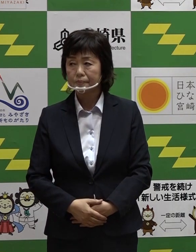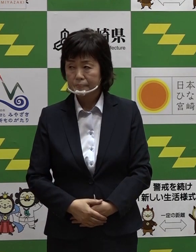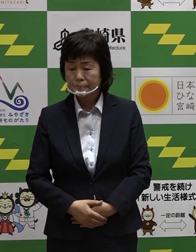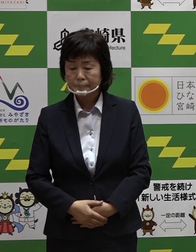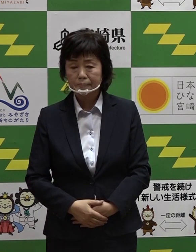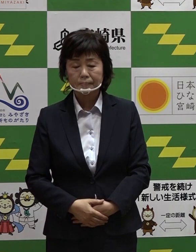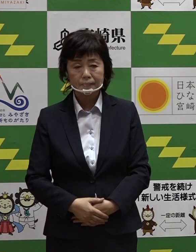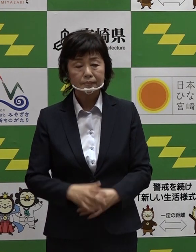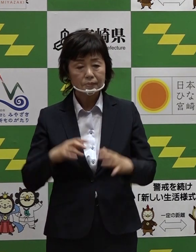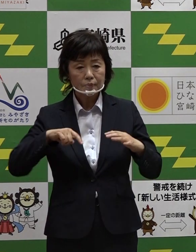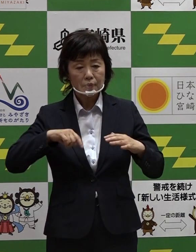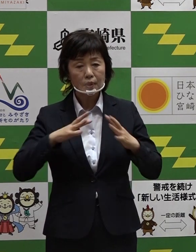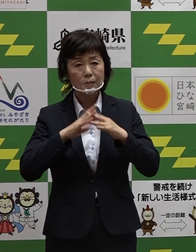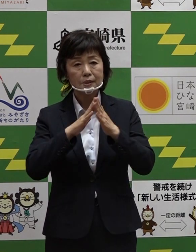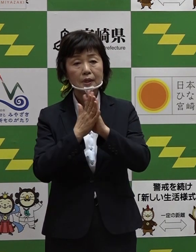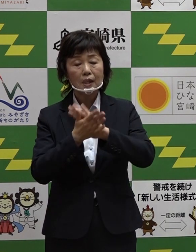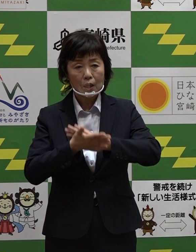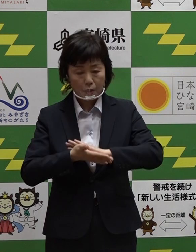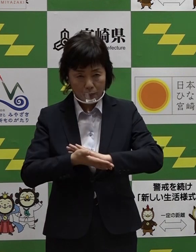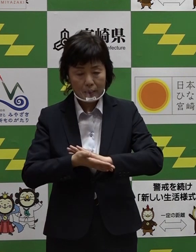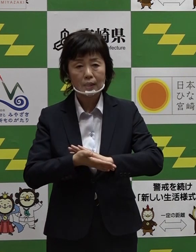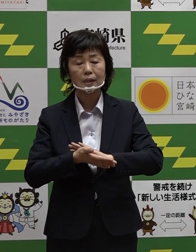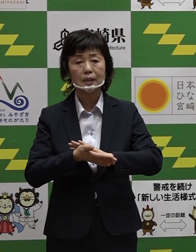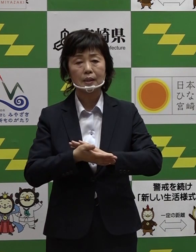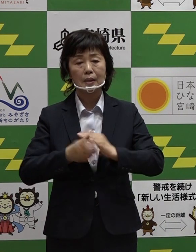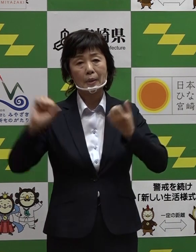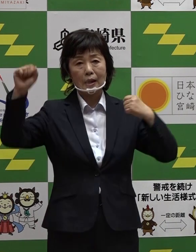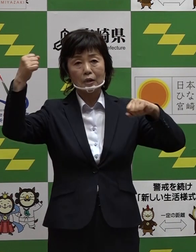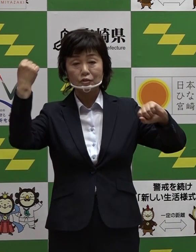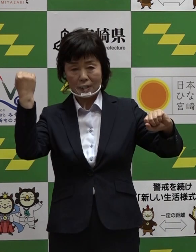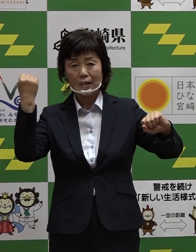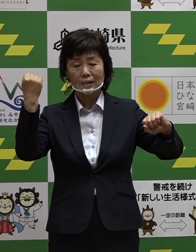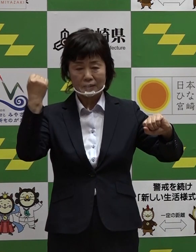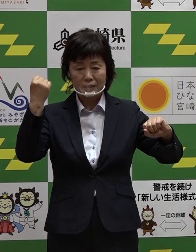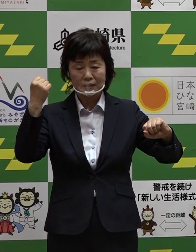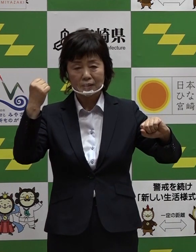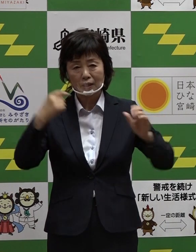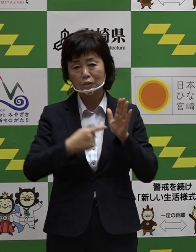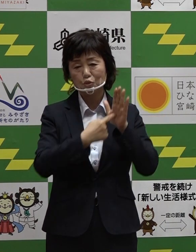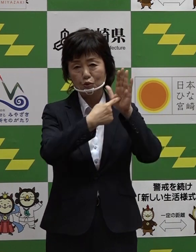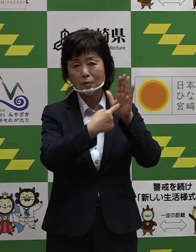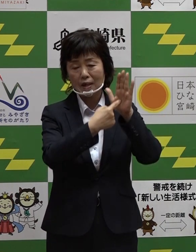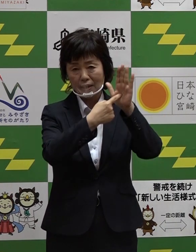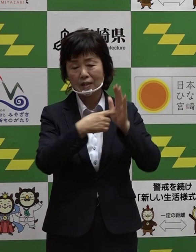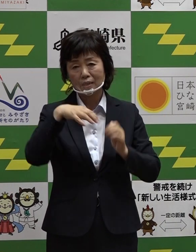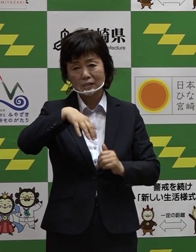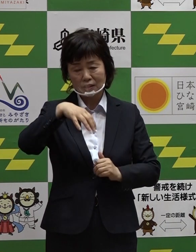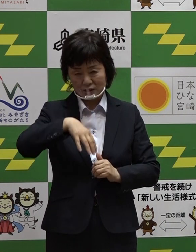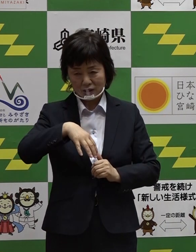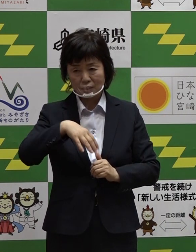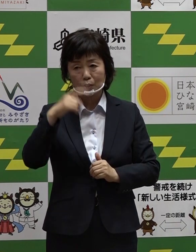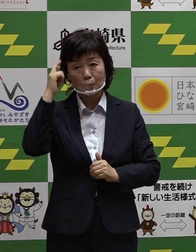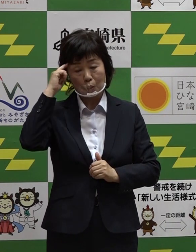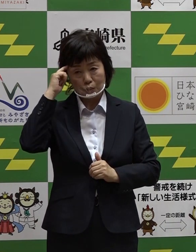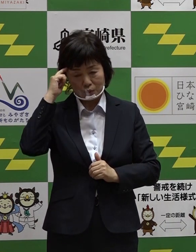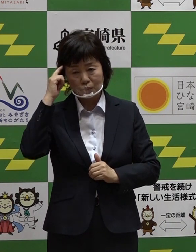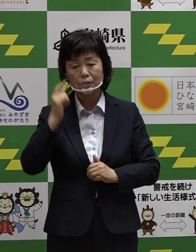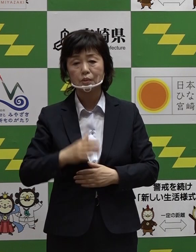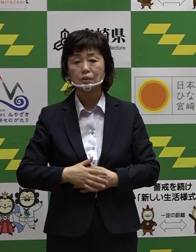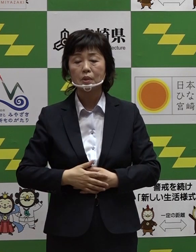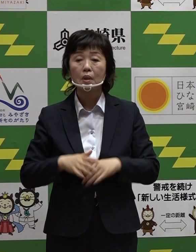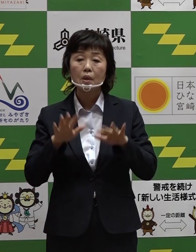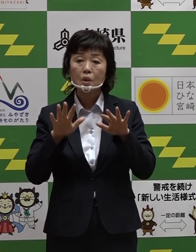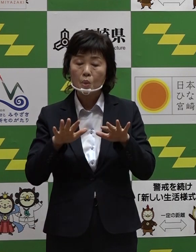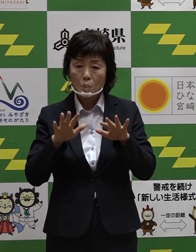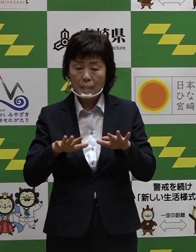の趣味宮崎県は全国有数の神楽が能が盛んな地域だと思うんですが、はい、